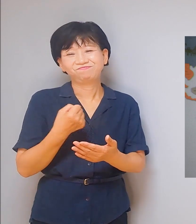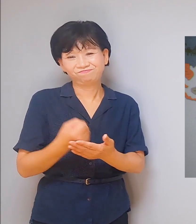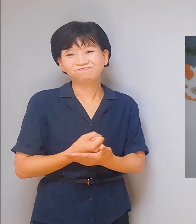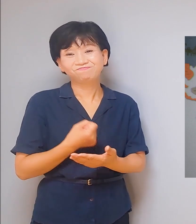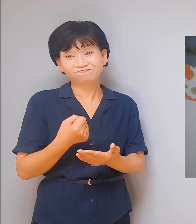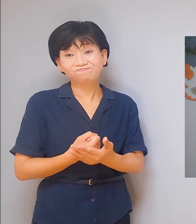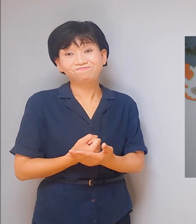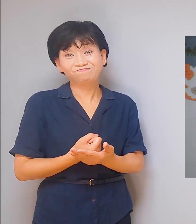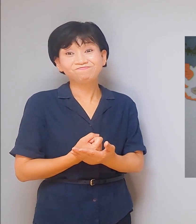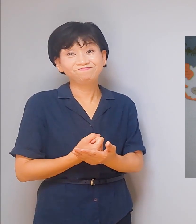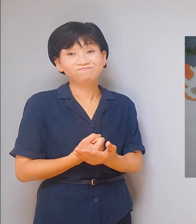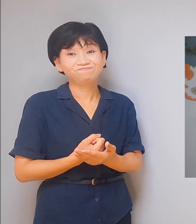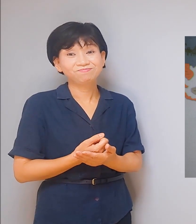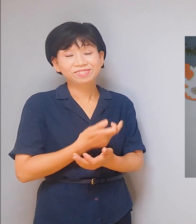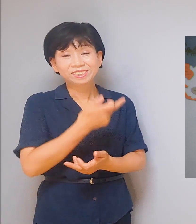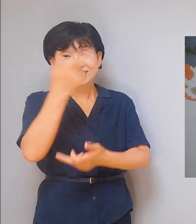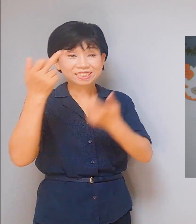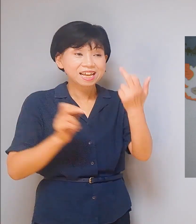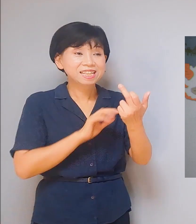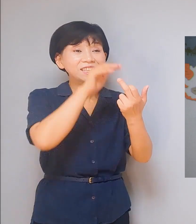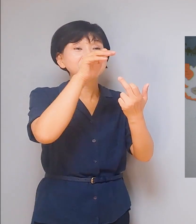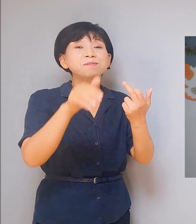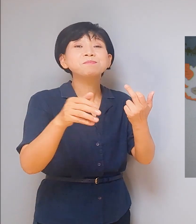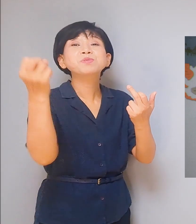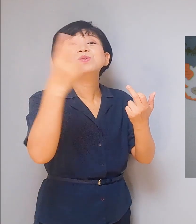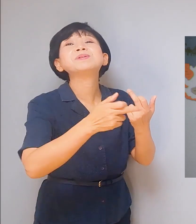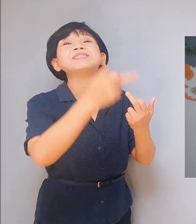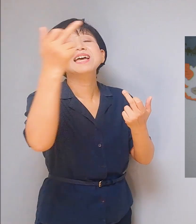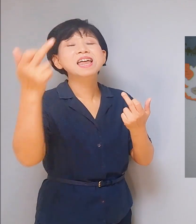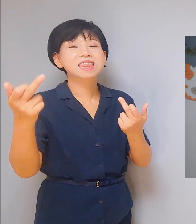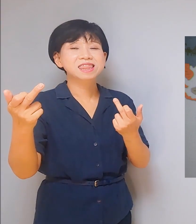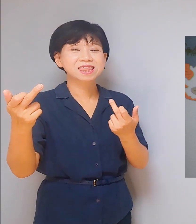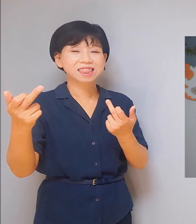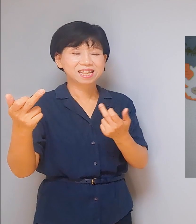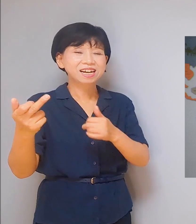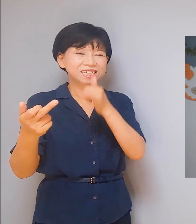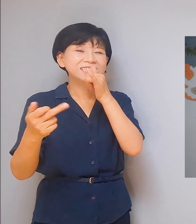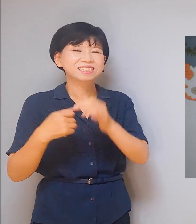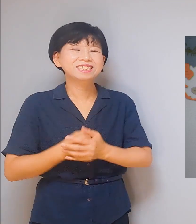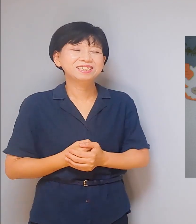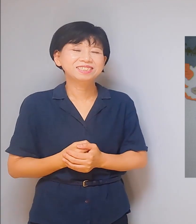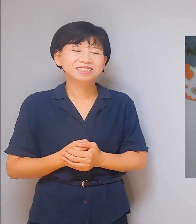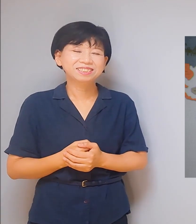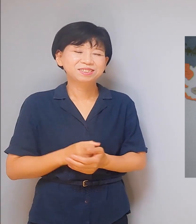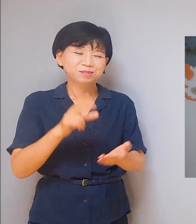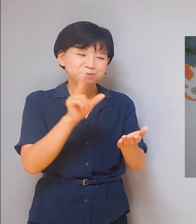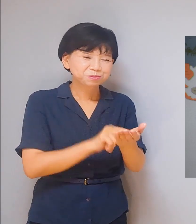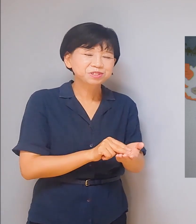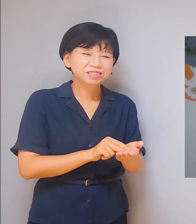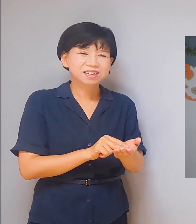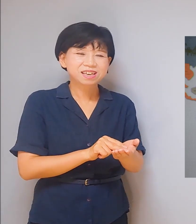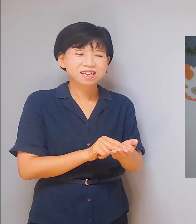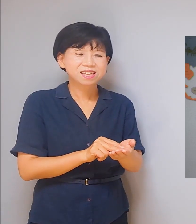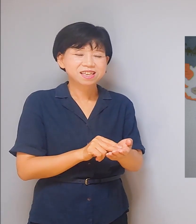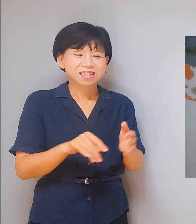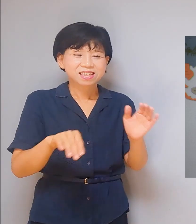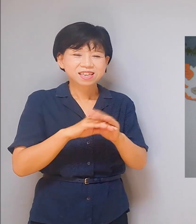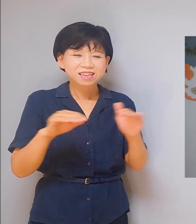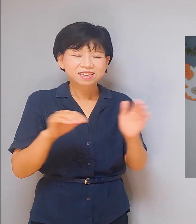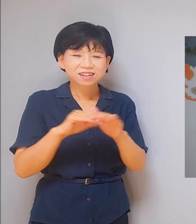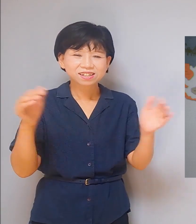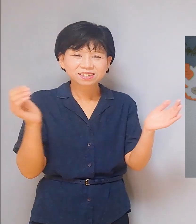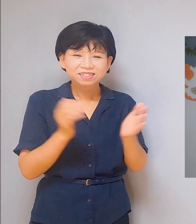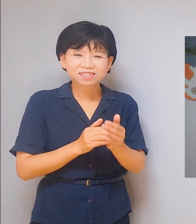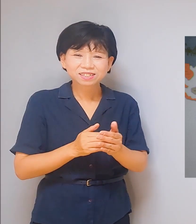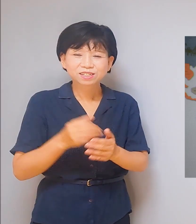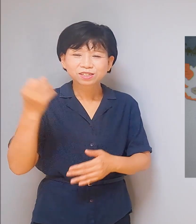안타깝지만 산 넘어 산인 거지요. 사실 더 큰 문제가 남아 있기도 합니다. 하나의 문제가 해결되어도